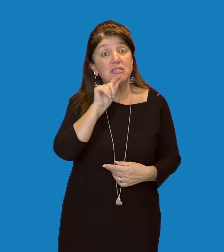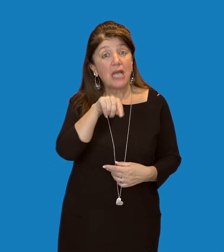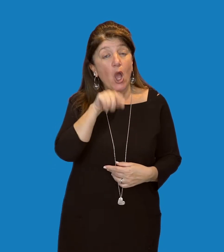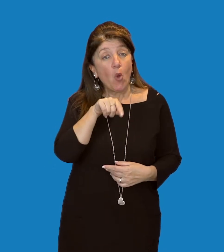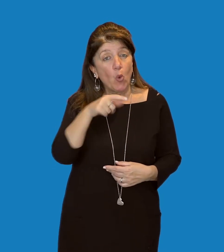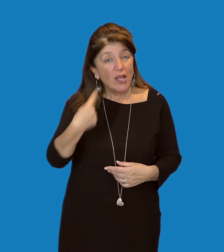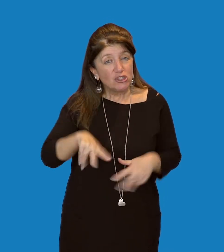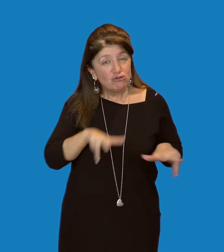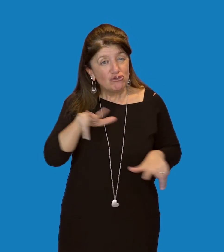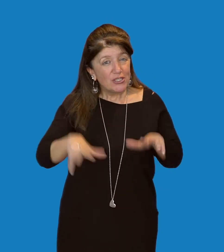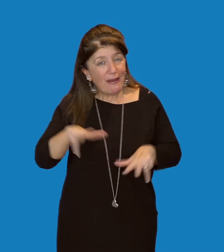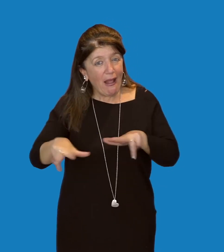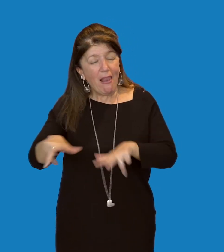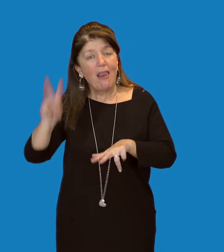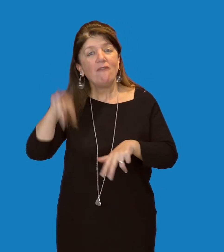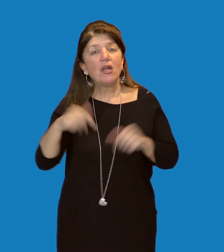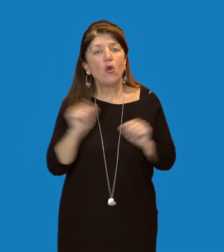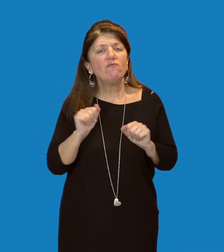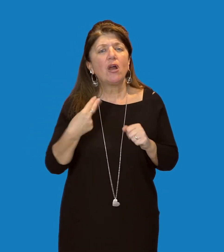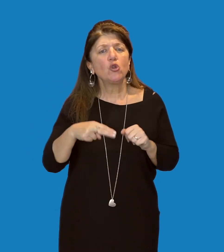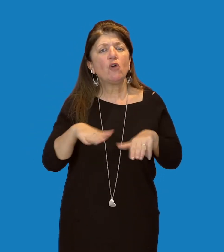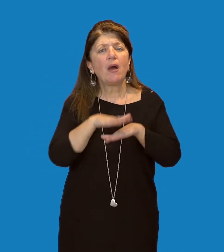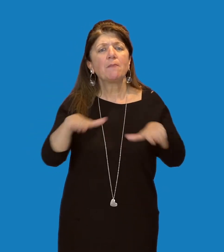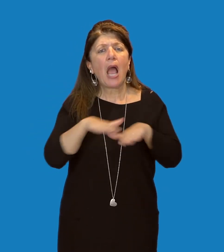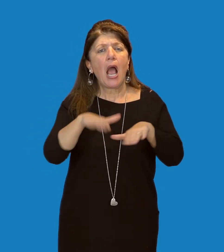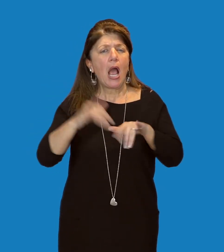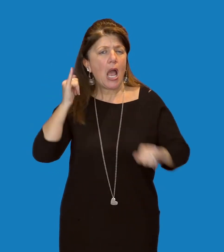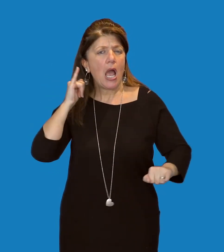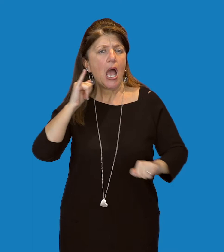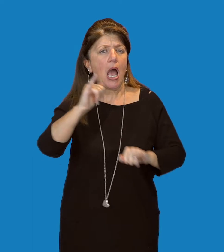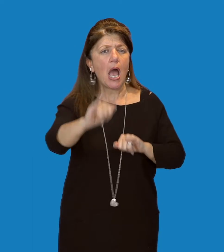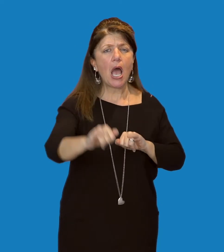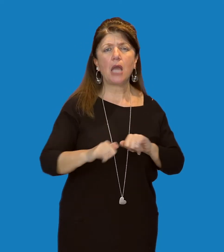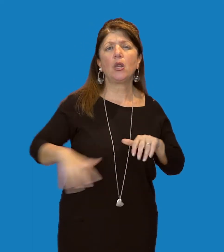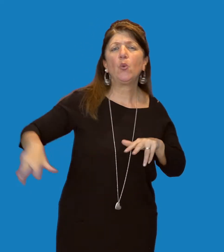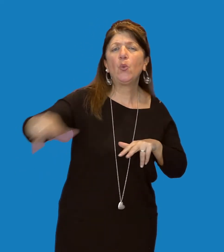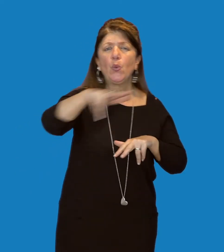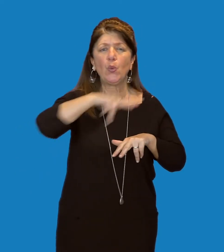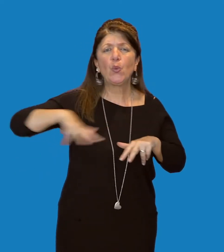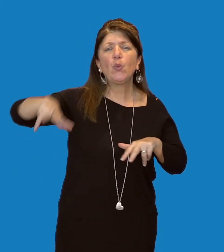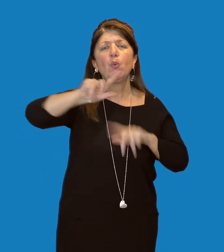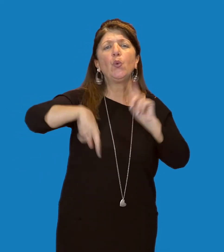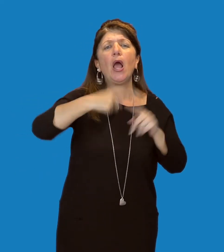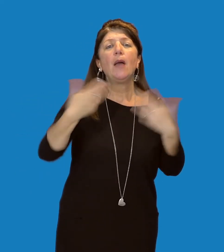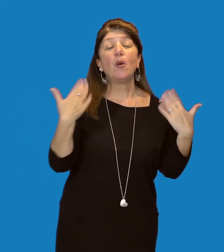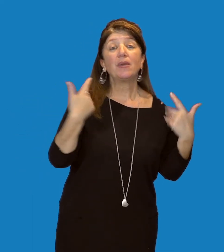in alto mare per poi portarsi in primavera sulle coste per riprodursi dove forma grandi gruppi